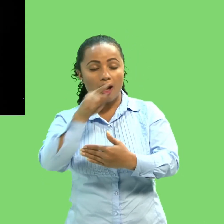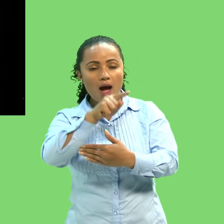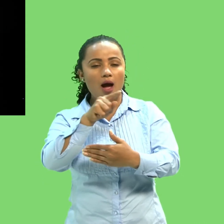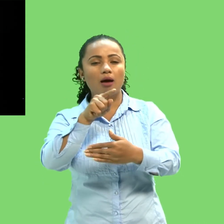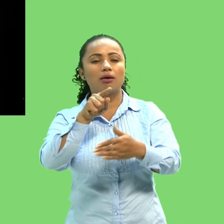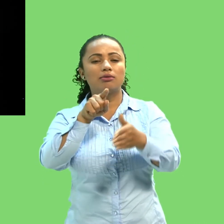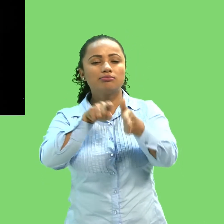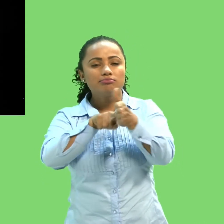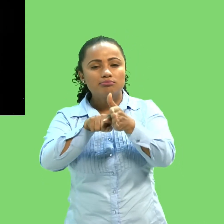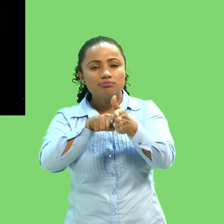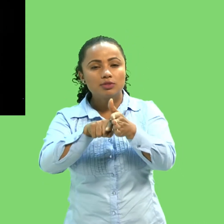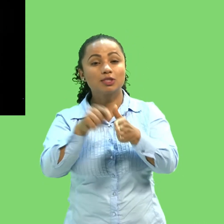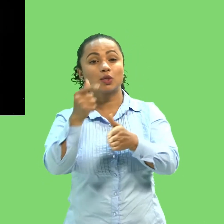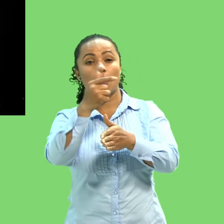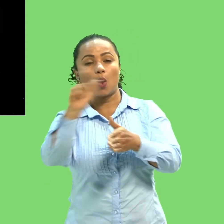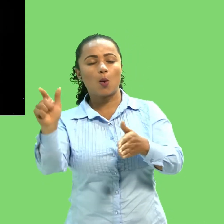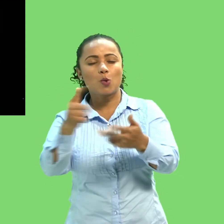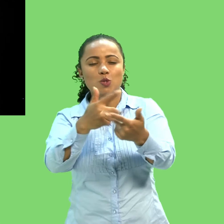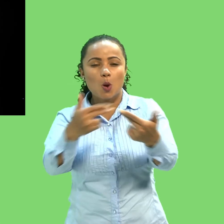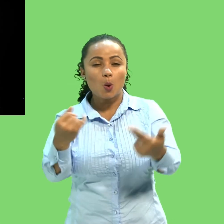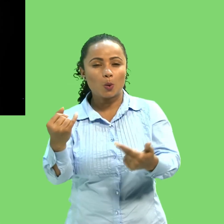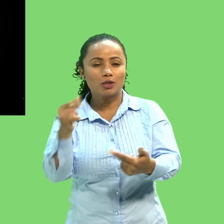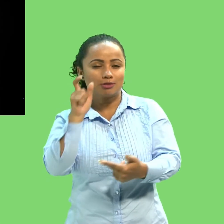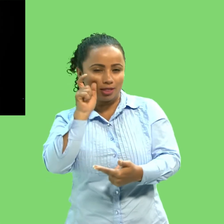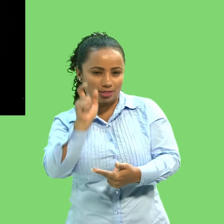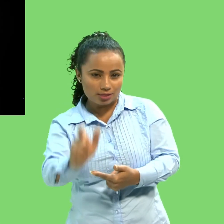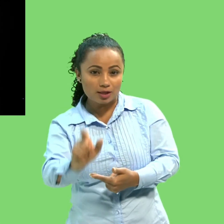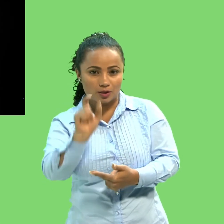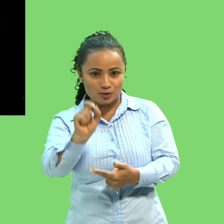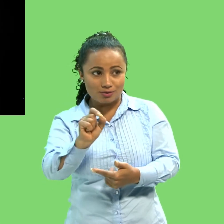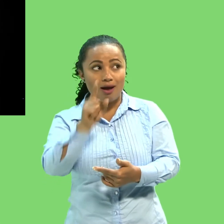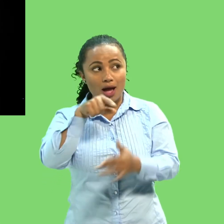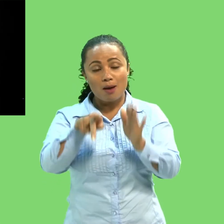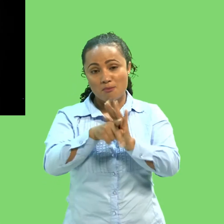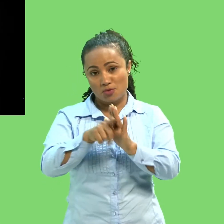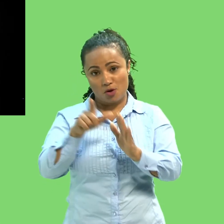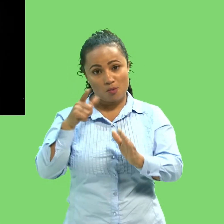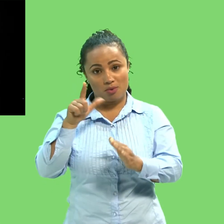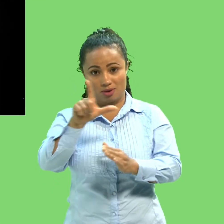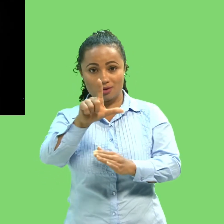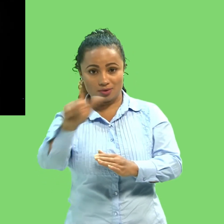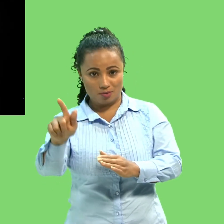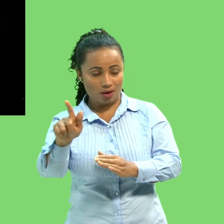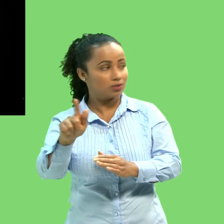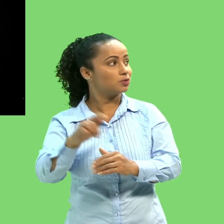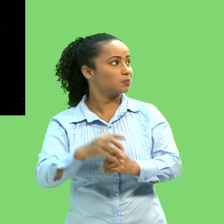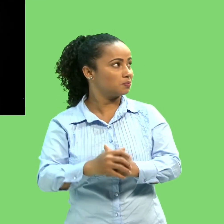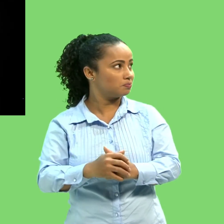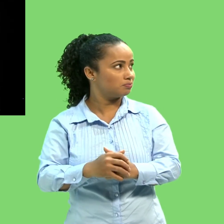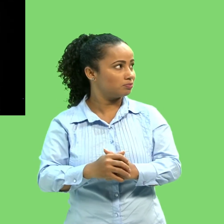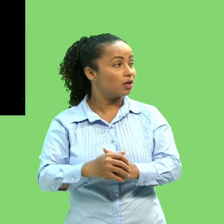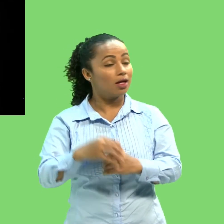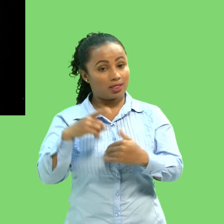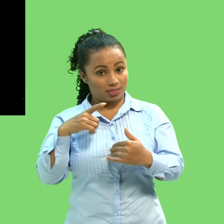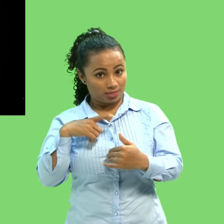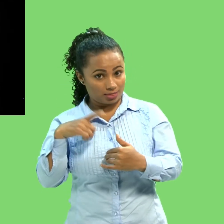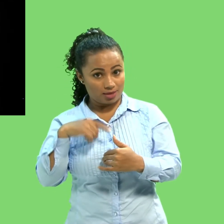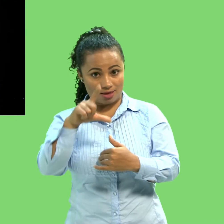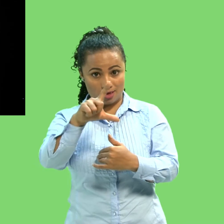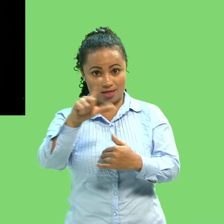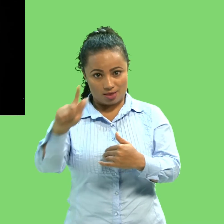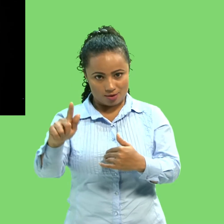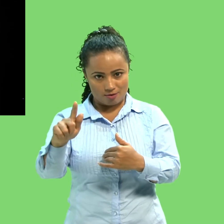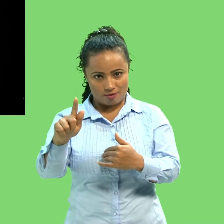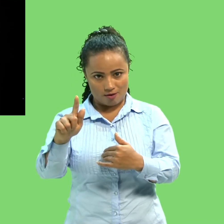interessante, que é a própria linguagem. Então percebe que aqui nós teremos a linguagem, né, como objeto, né, dessa pesquisa,